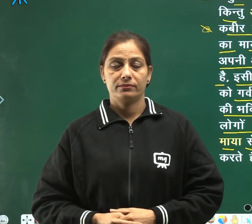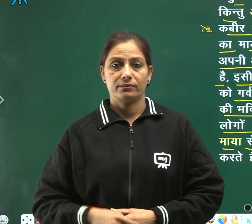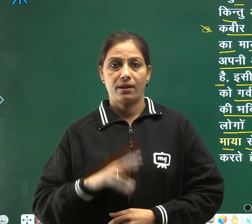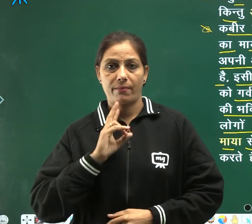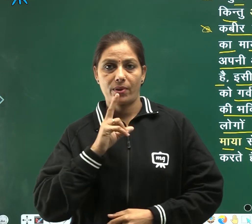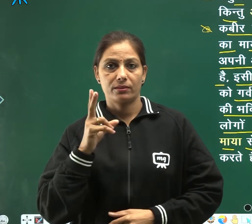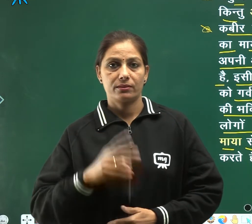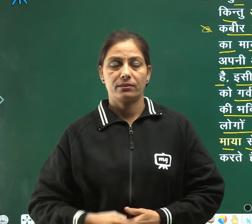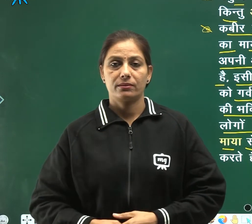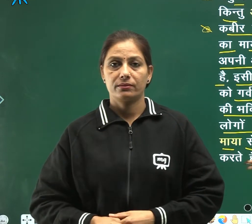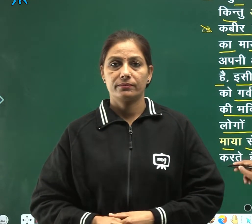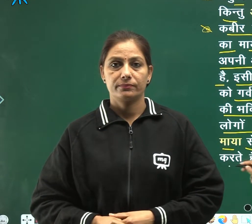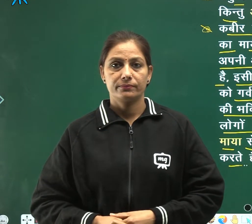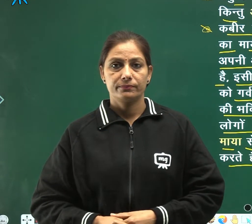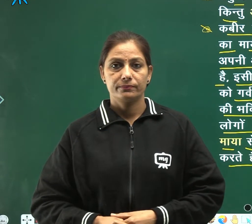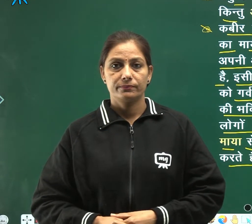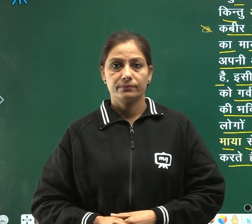बात करते हैं।